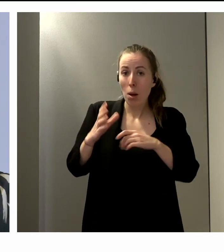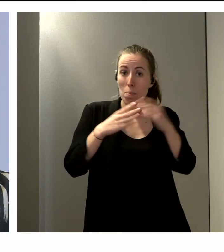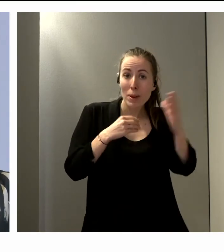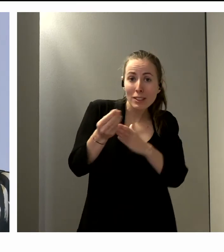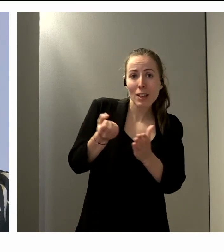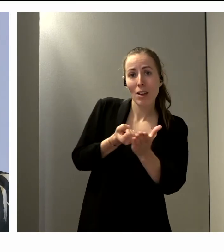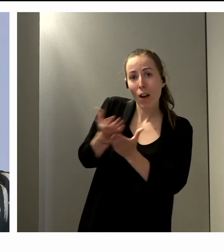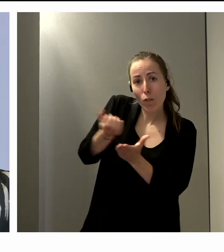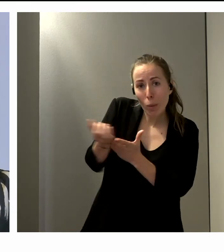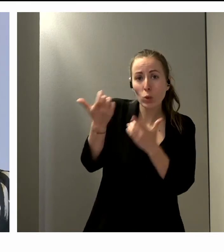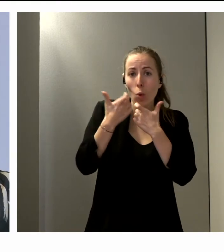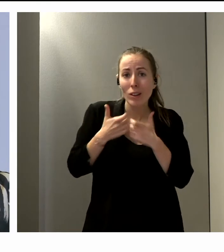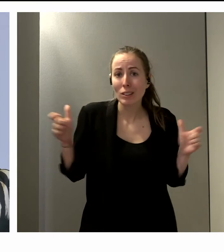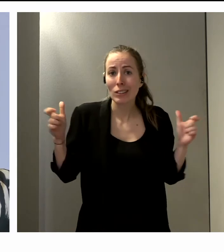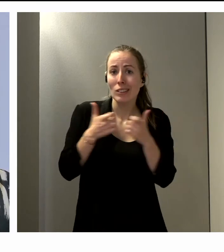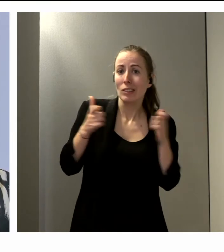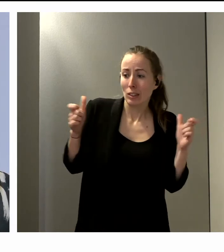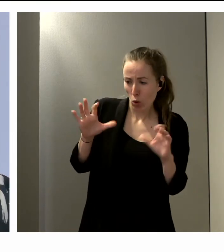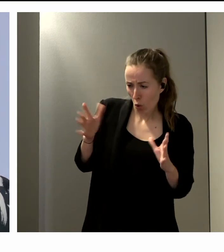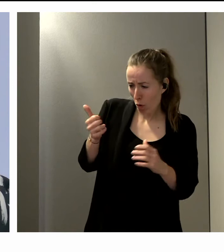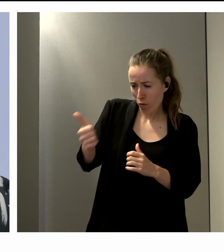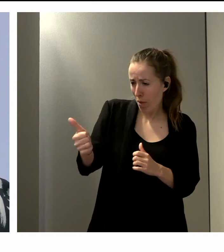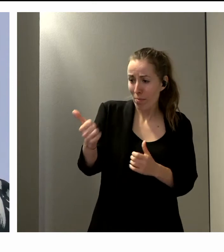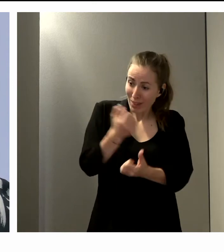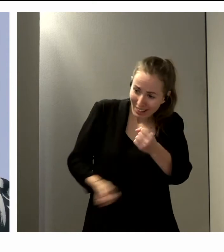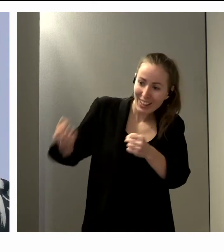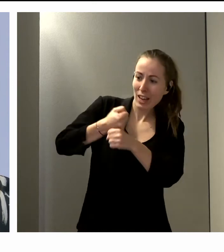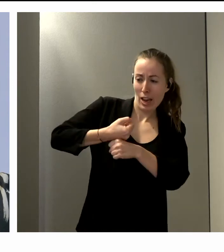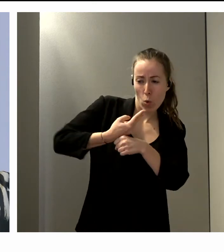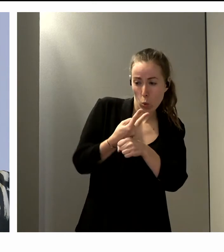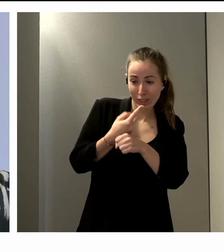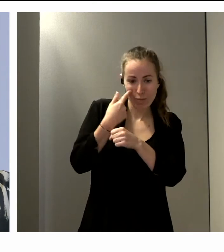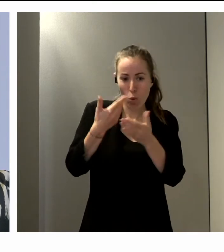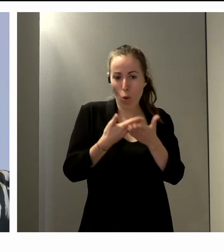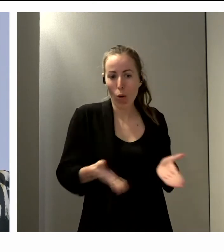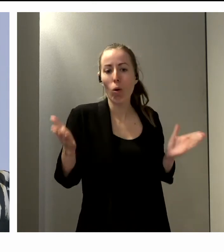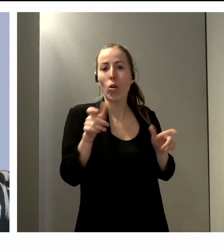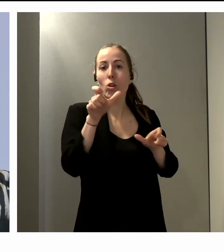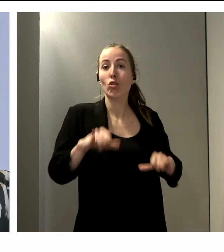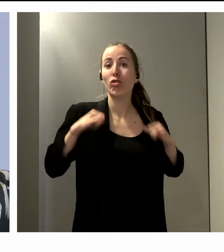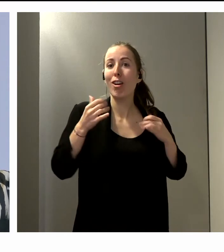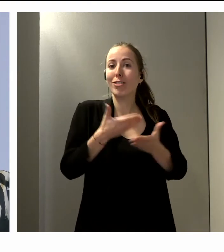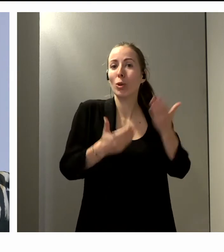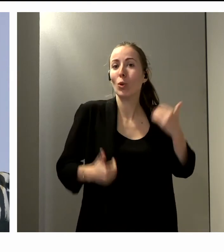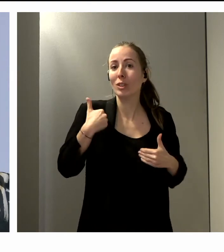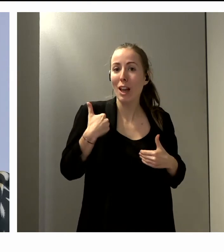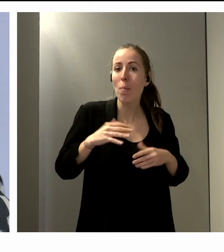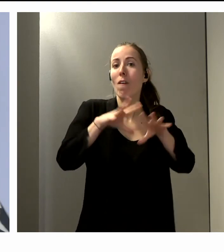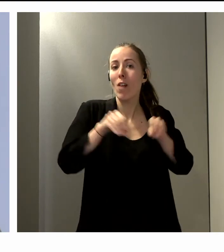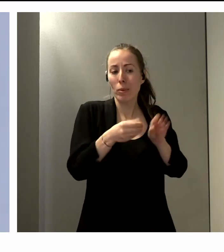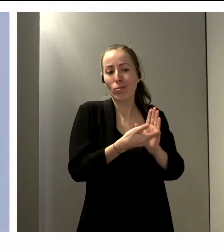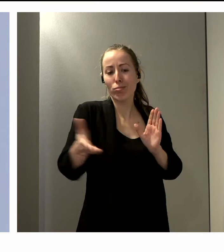filières. Comment est-ce que vous avez réussi à construire des outils qui puissent être utiles pour les jeunes en situation de handicap et leurs familles?